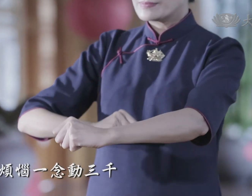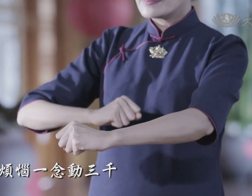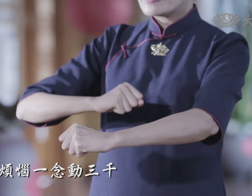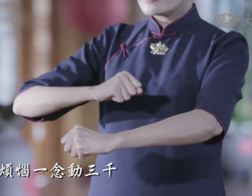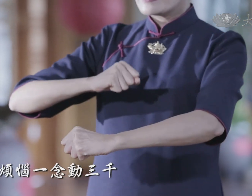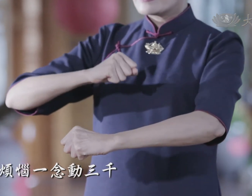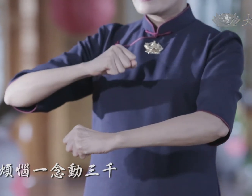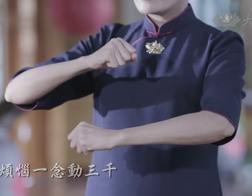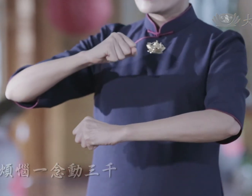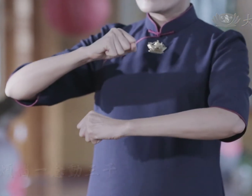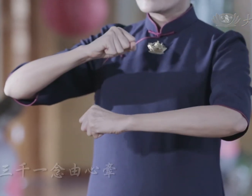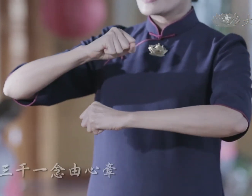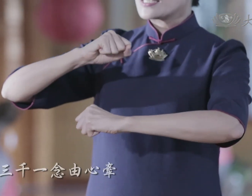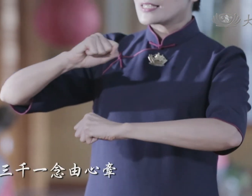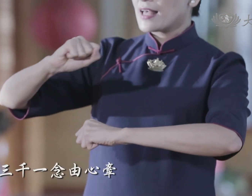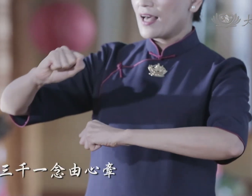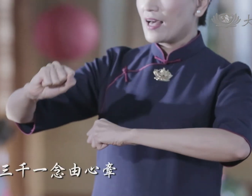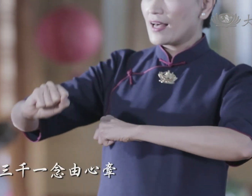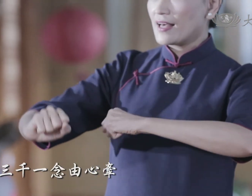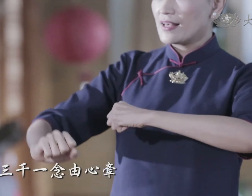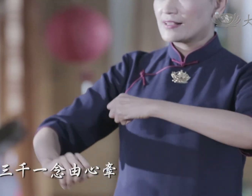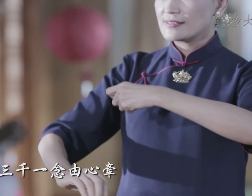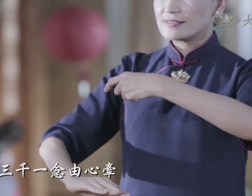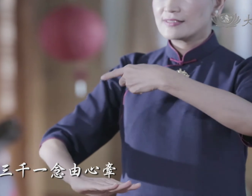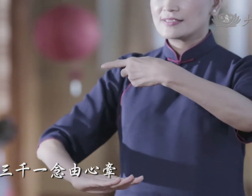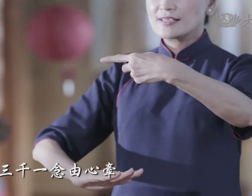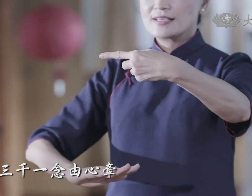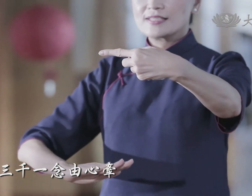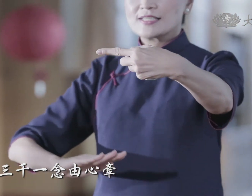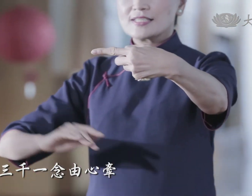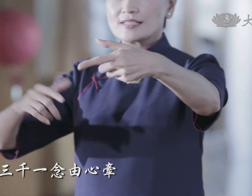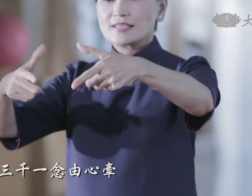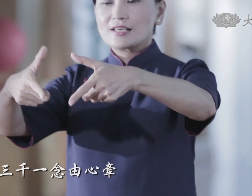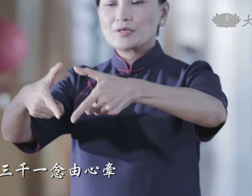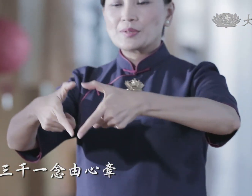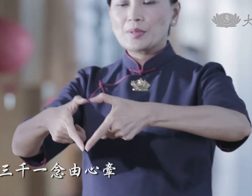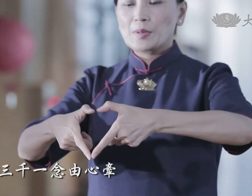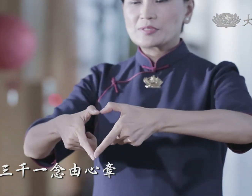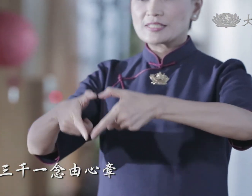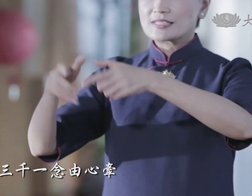心